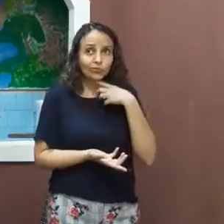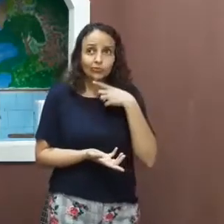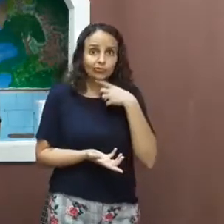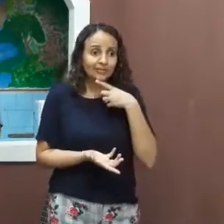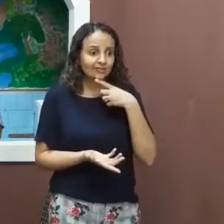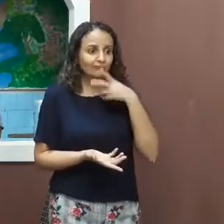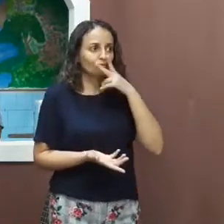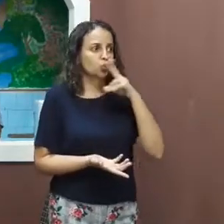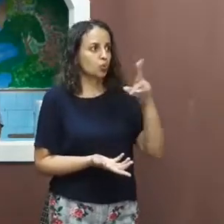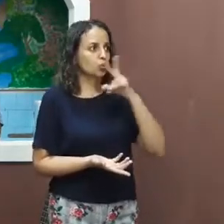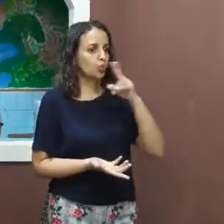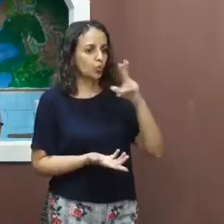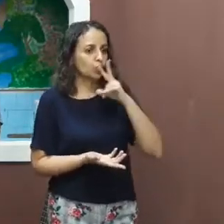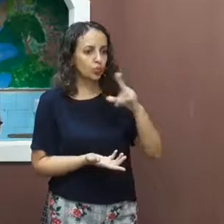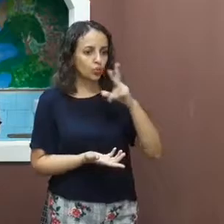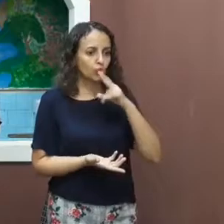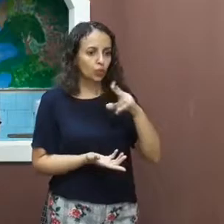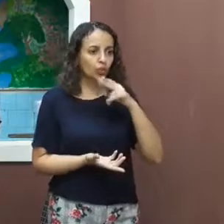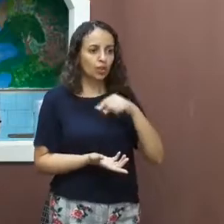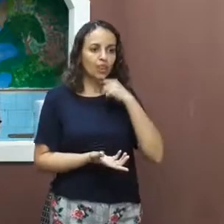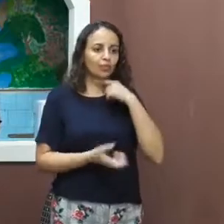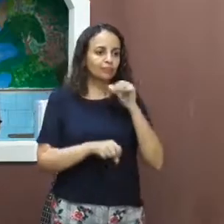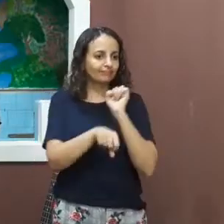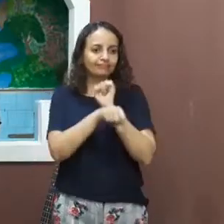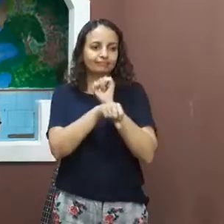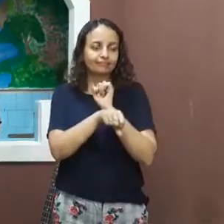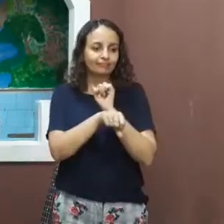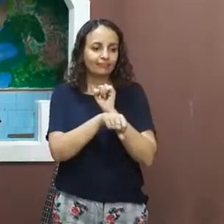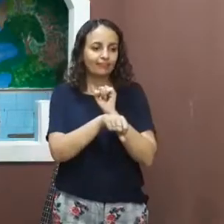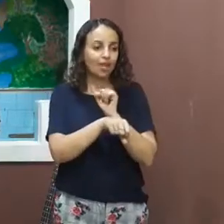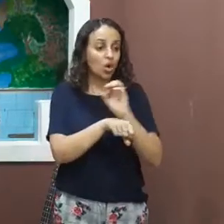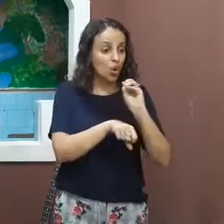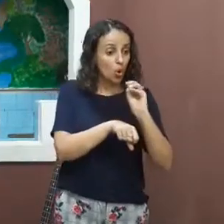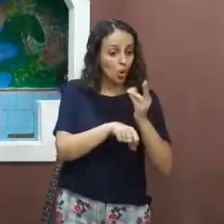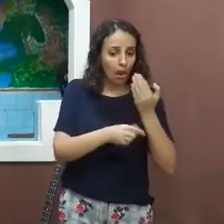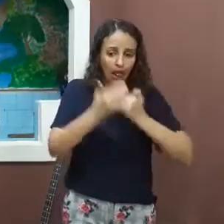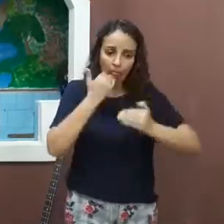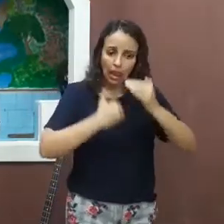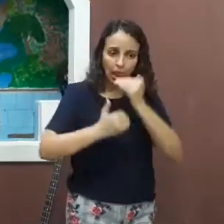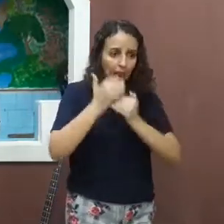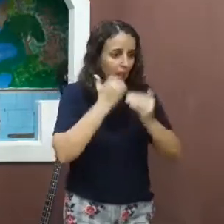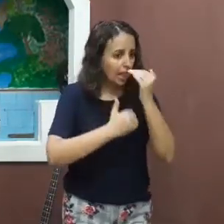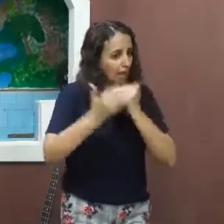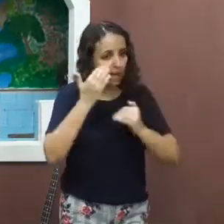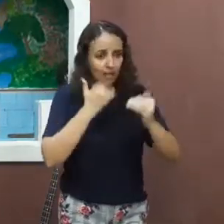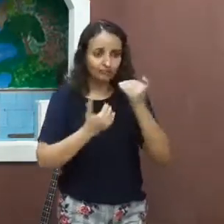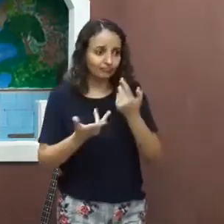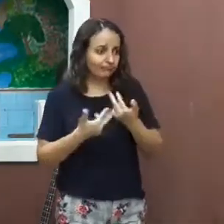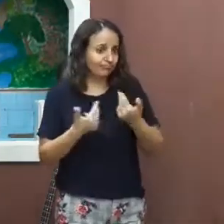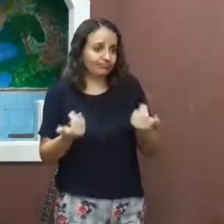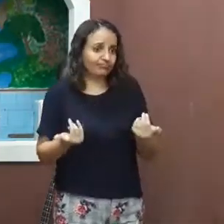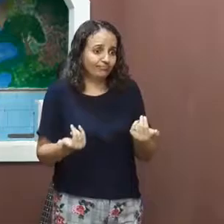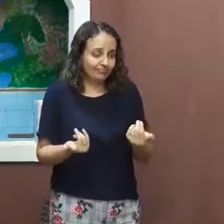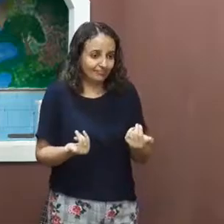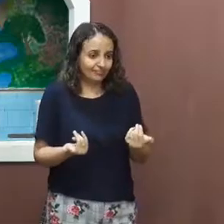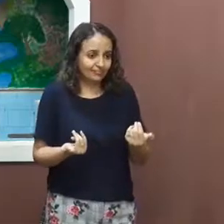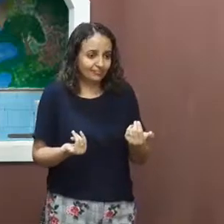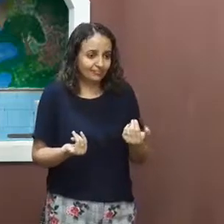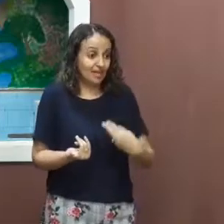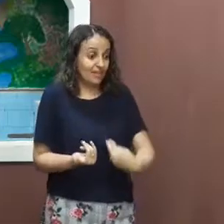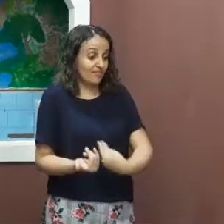de fumar, que faz você comer compulsivamente, que faz você